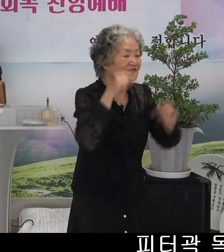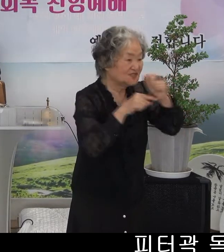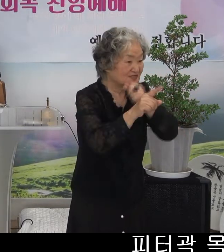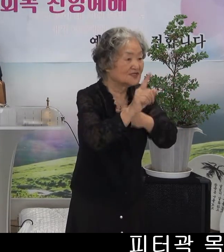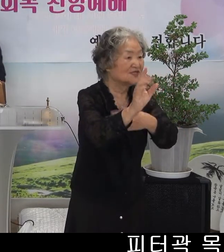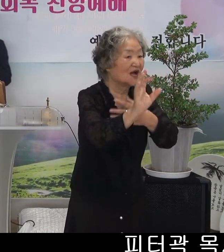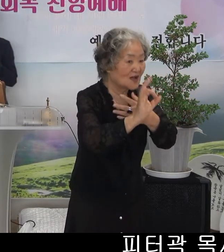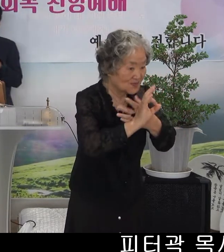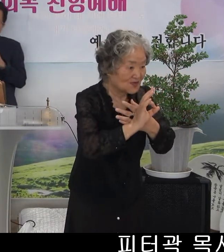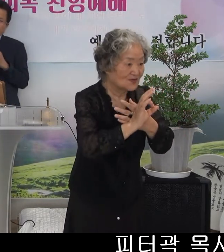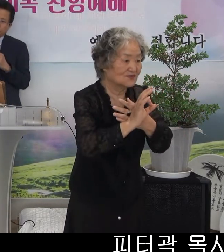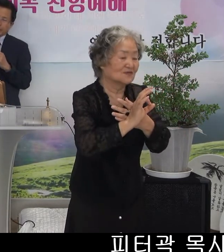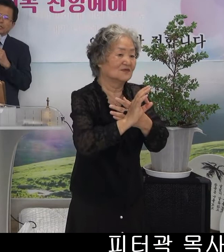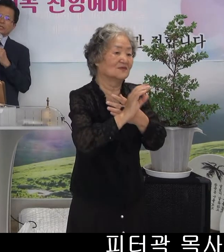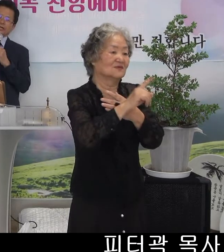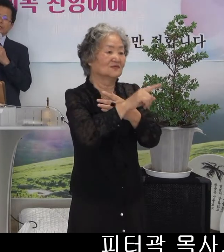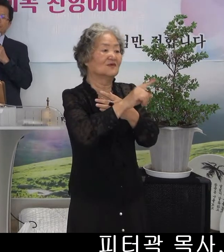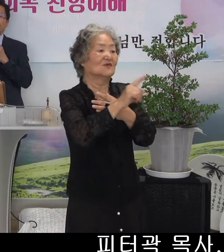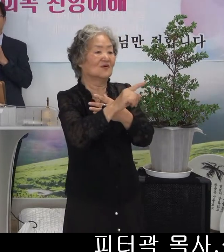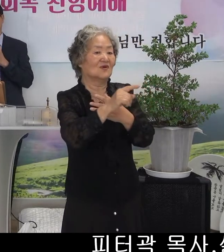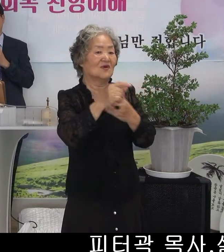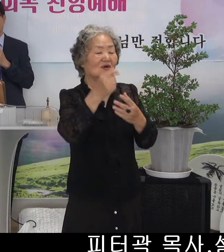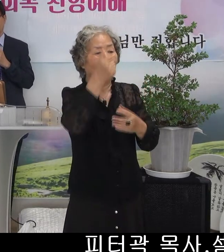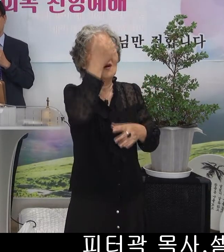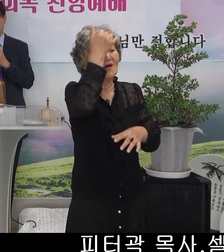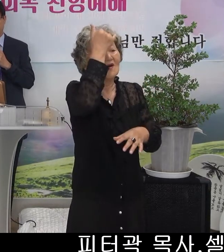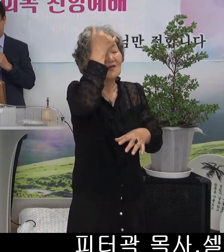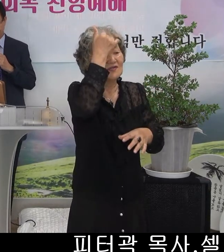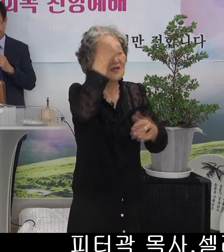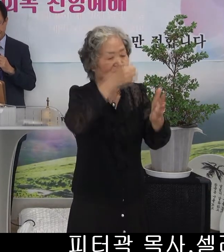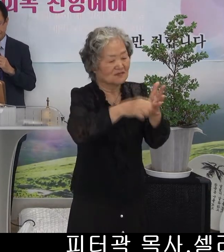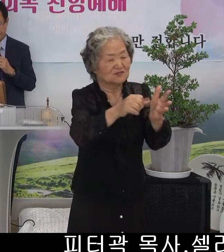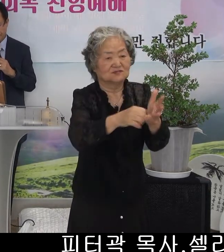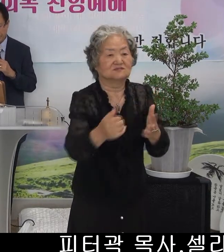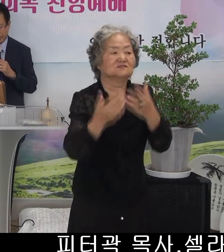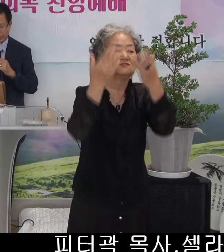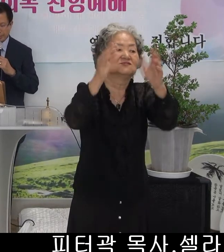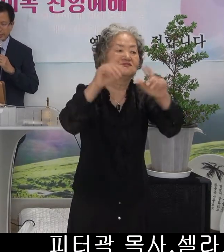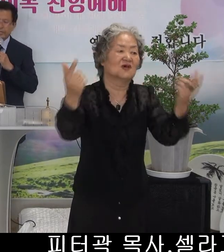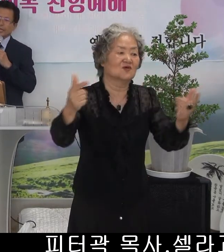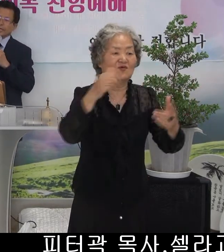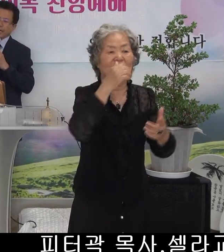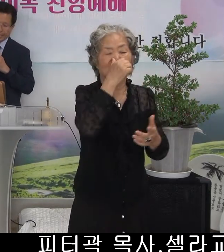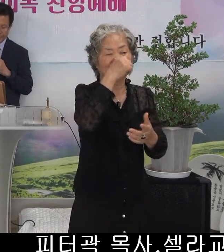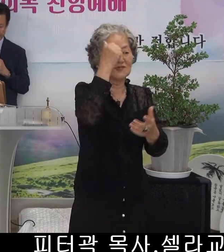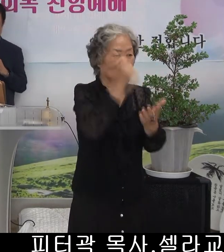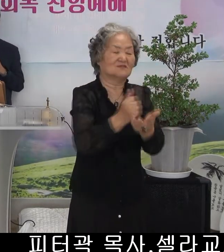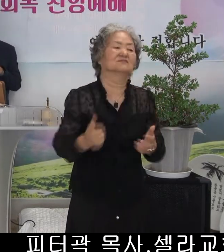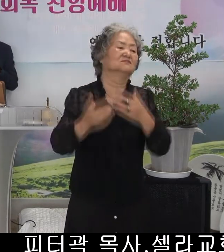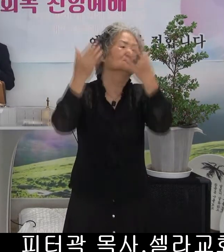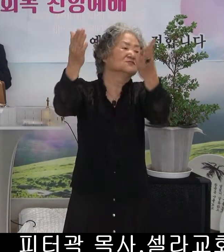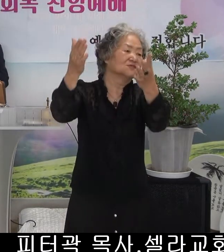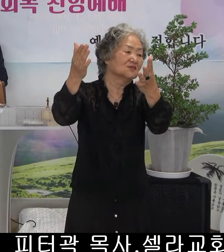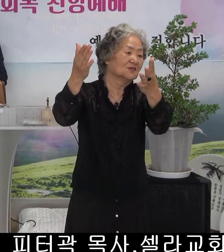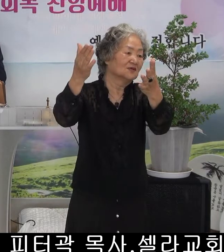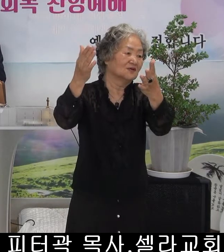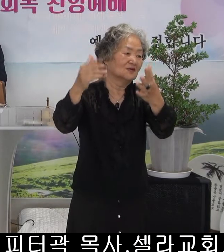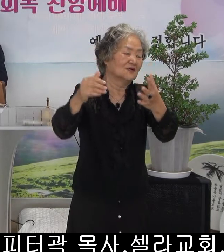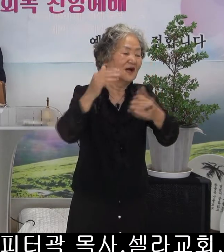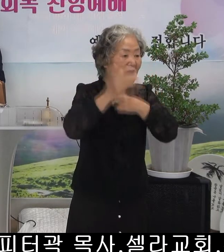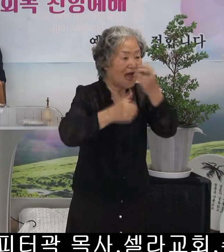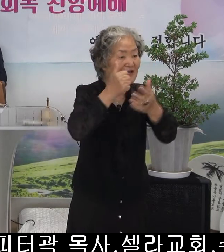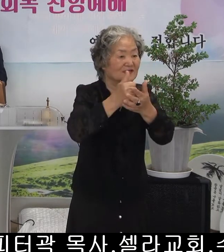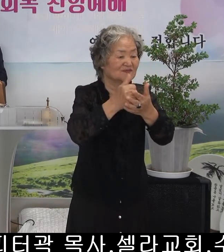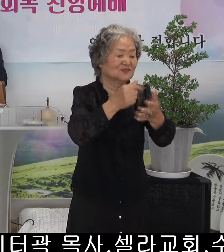아니하시고 제 문제를 하나님이 말씀하십니까? 여기서 하나님이 이 가인에게